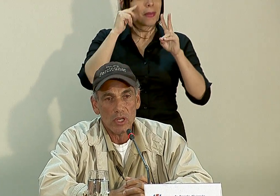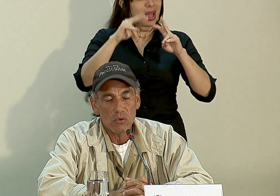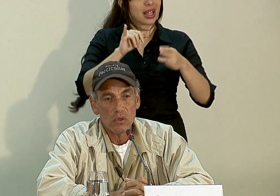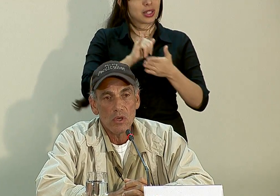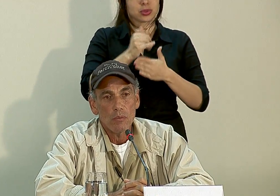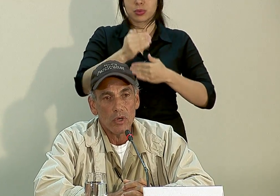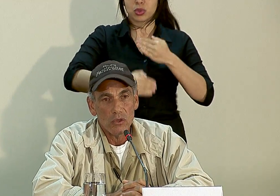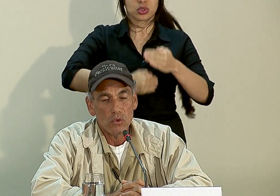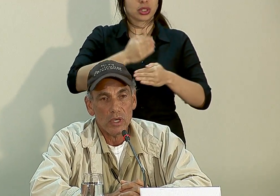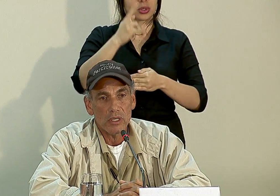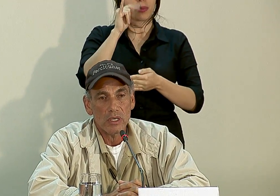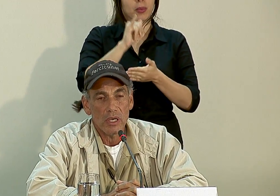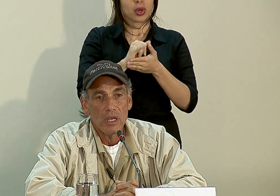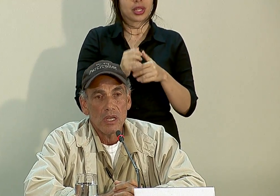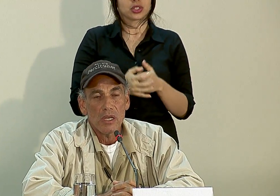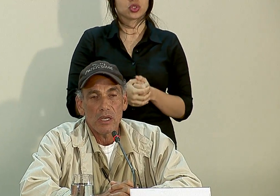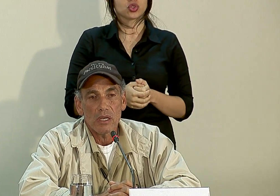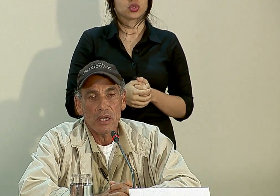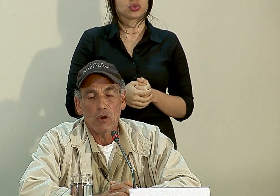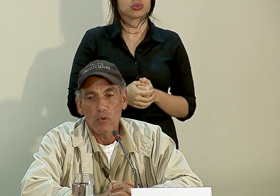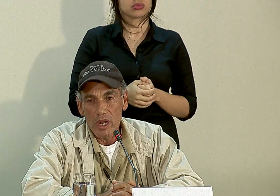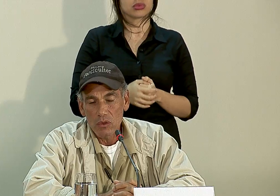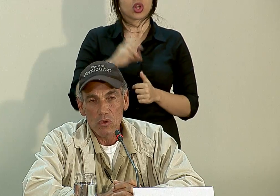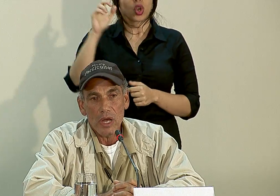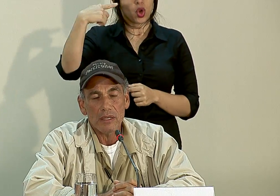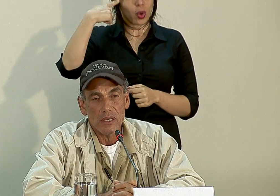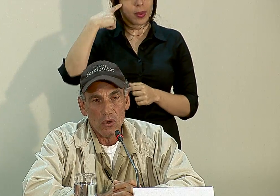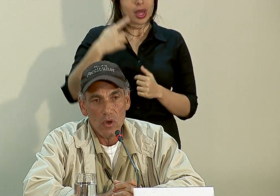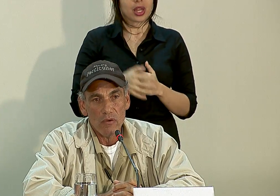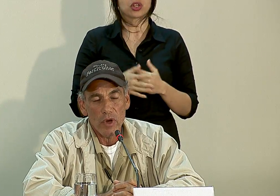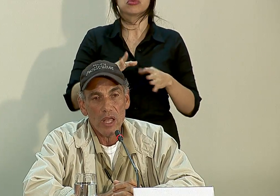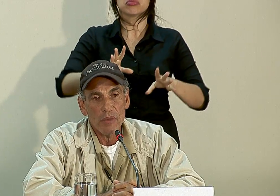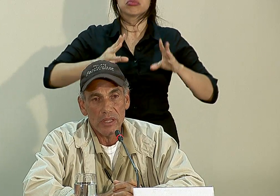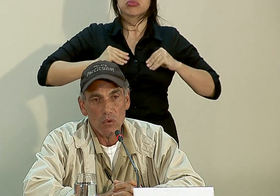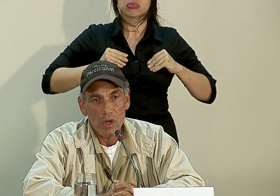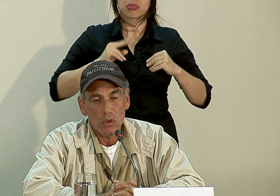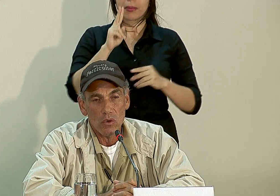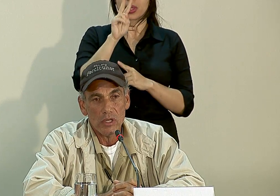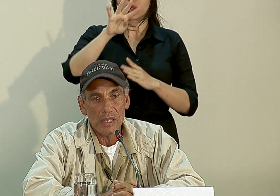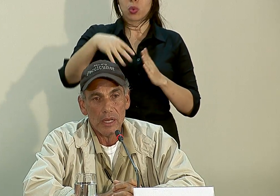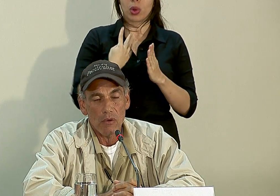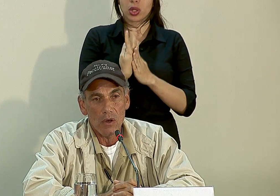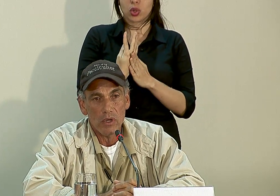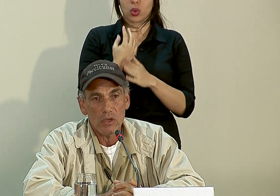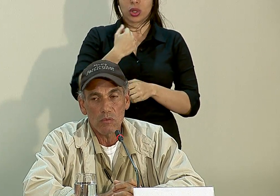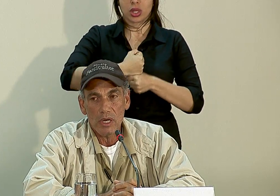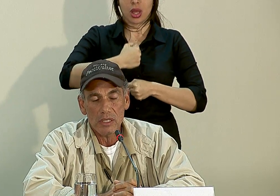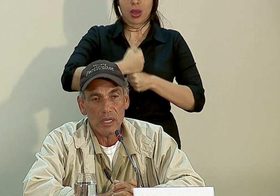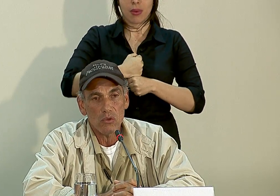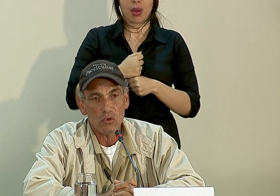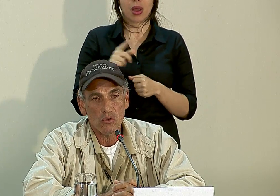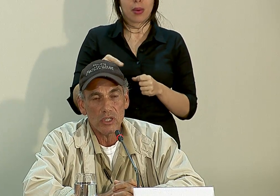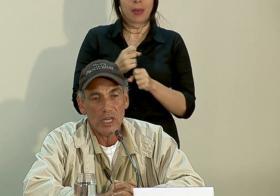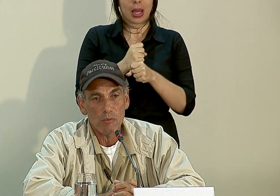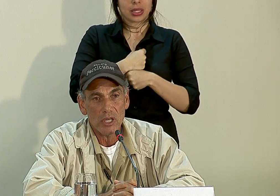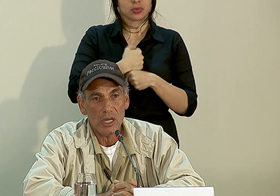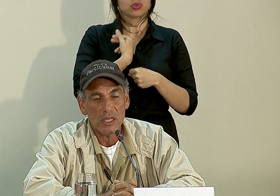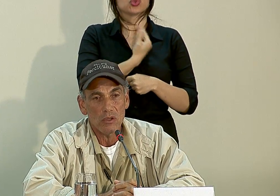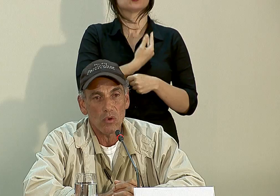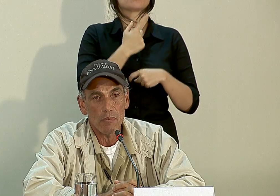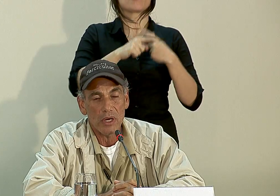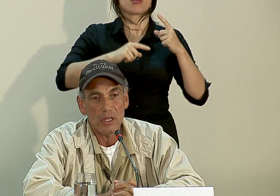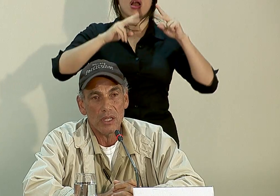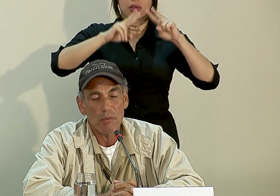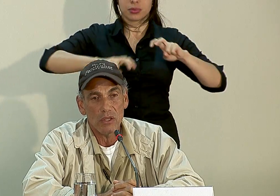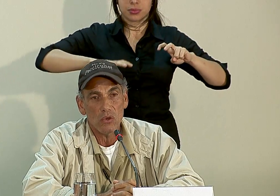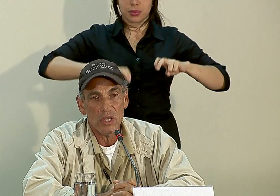estos procesos, por eso es que el gobierno accedió a que fuera en 24 horas el trabajo que ellos van a hacer. Nosotros estaríamos